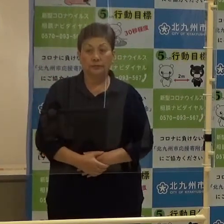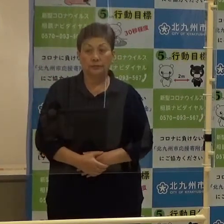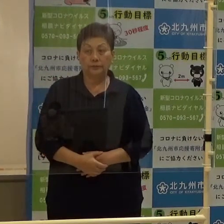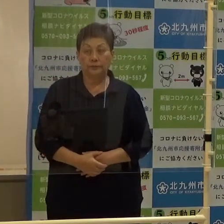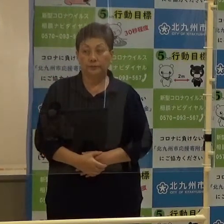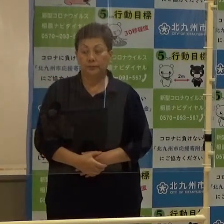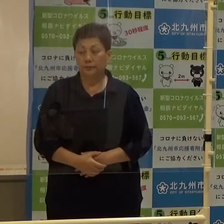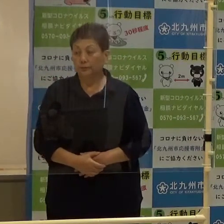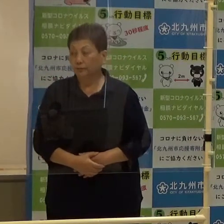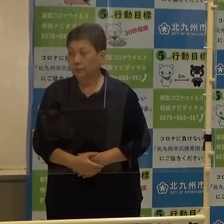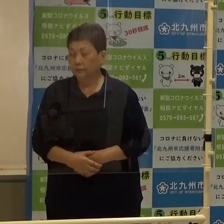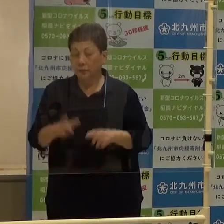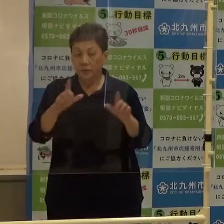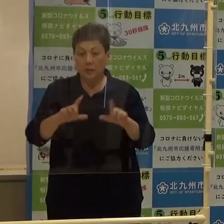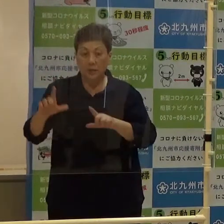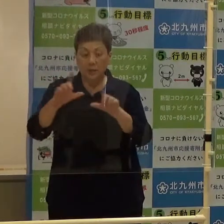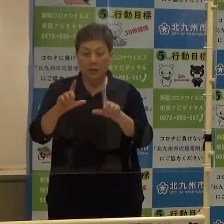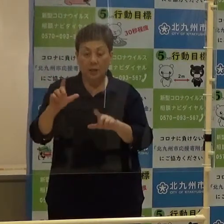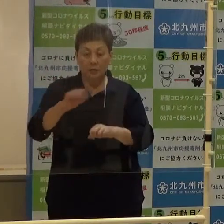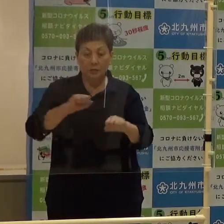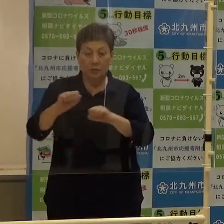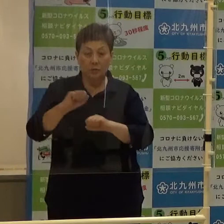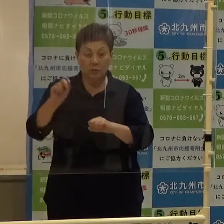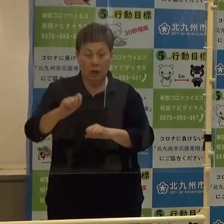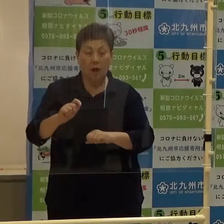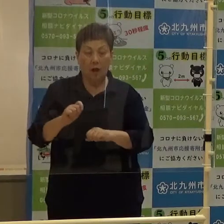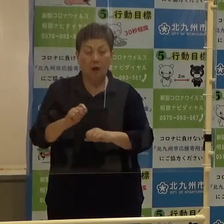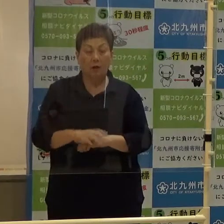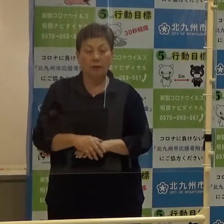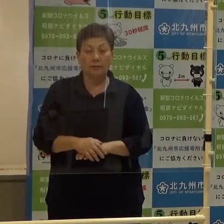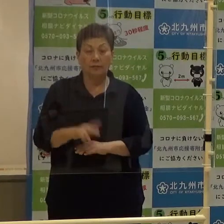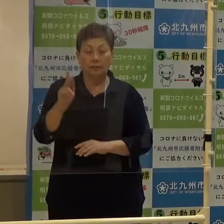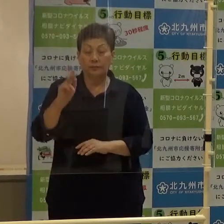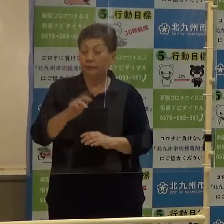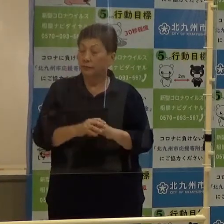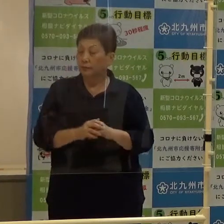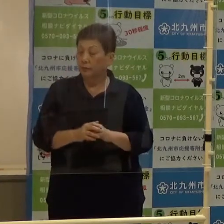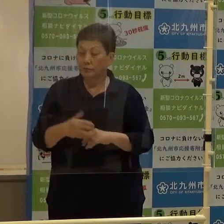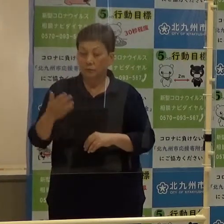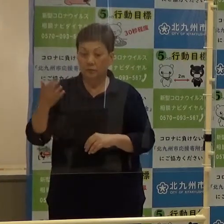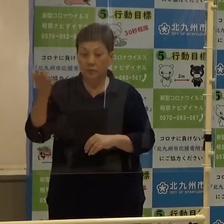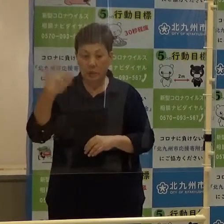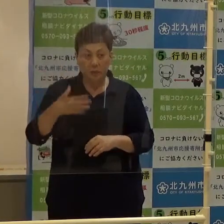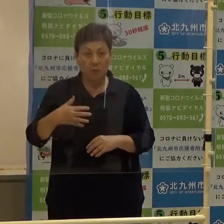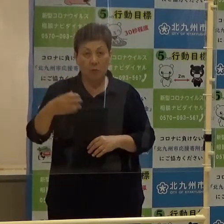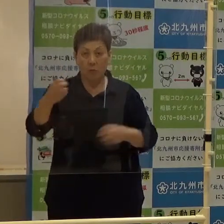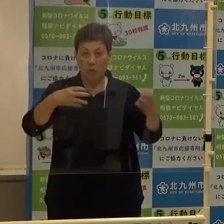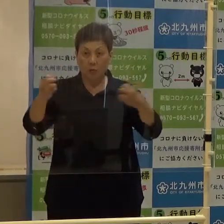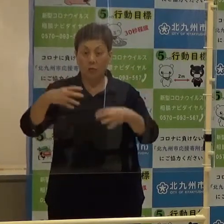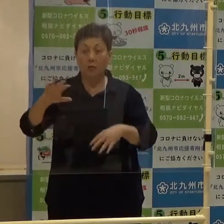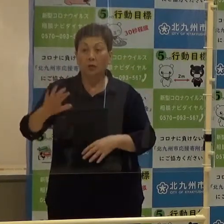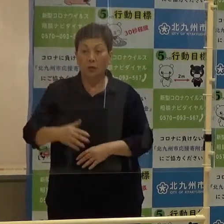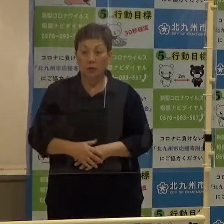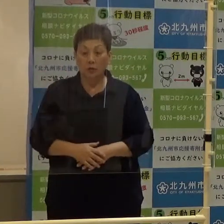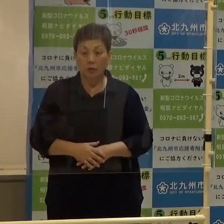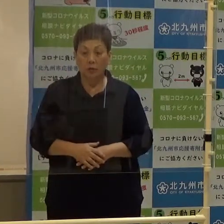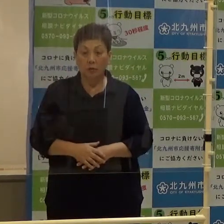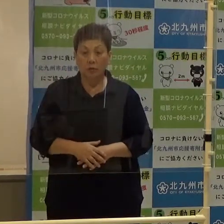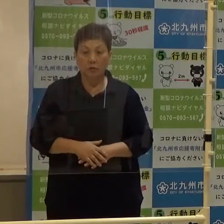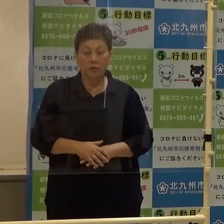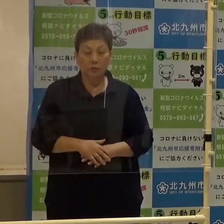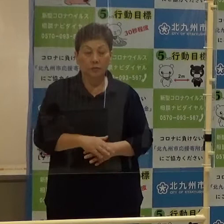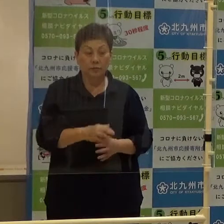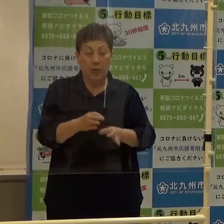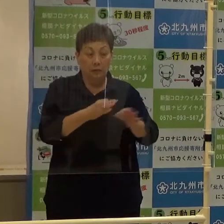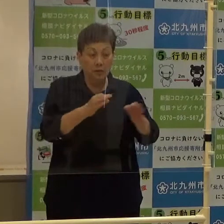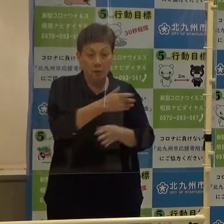業サービス産業生産課長の原田と申します。よろしくお願いします。まあ、先ほどからもお話しあったみたいにいろいろ他都市の状況も調